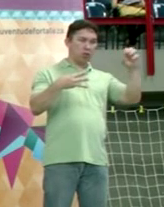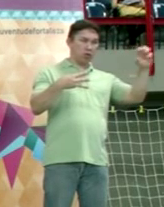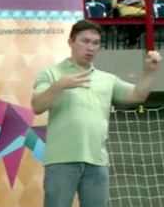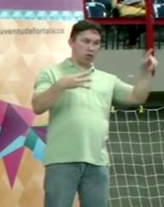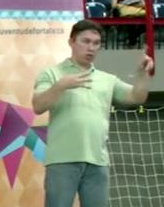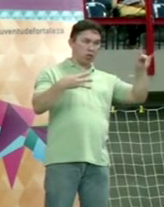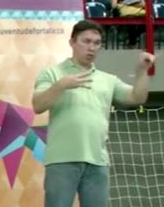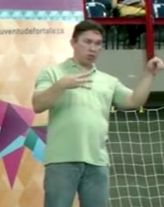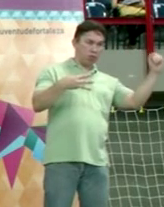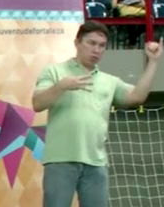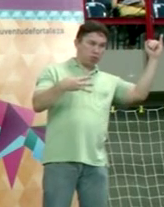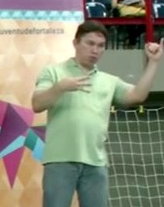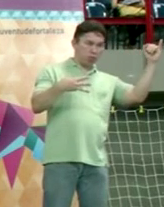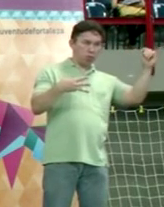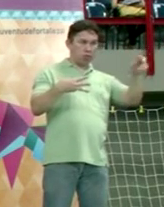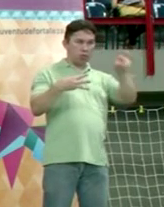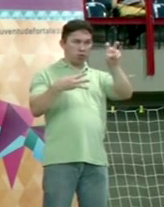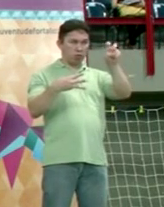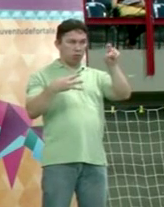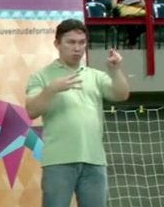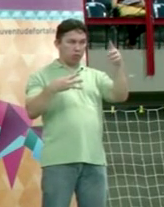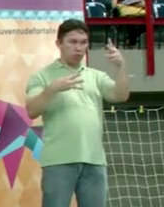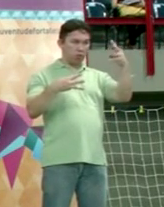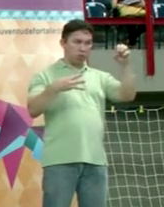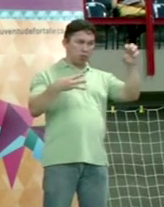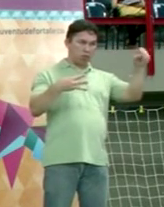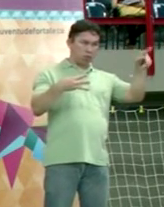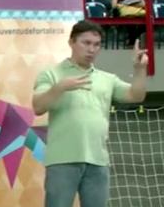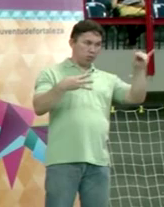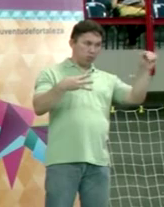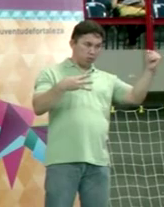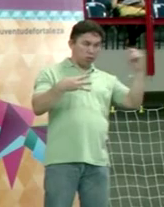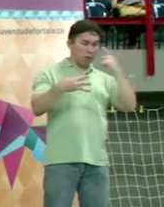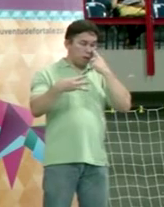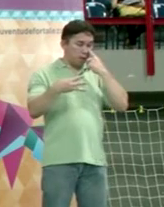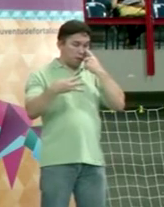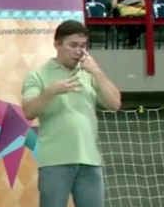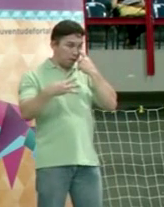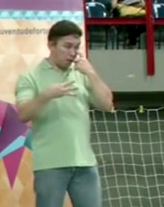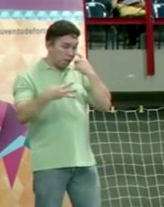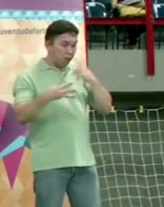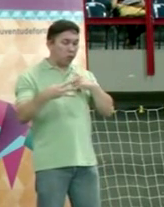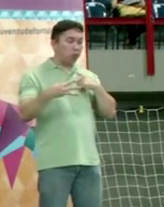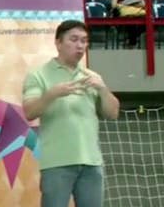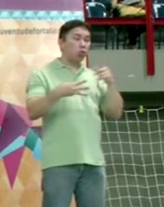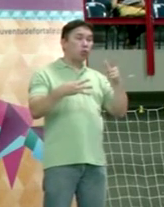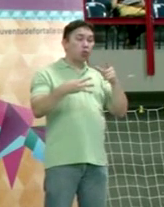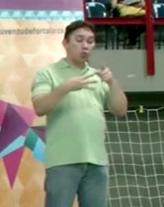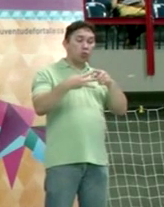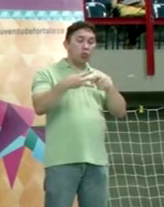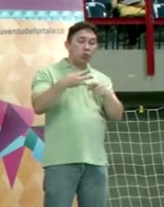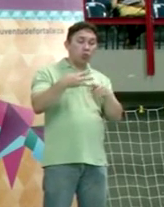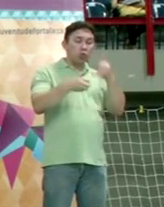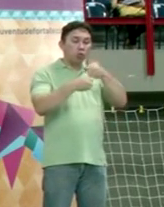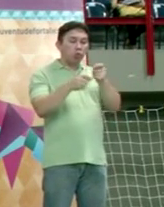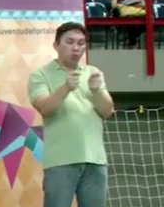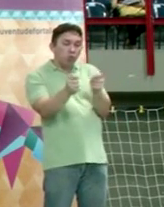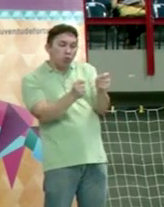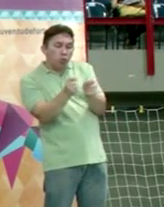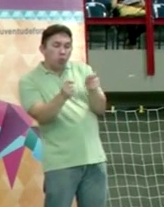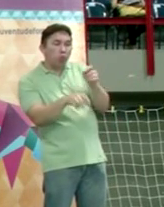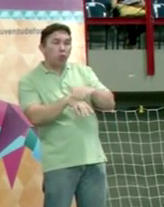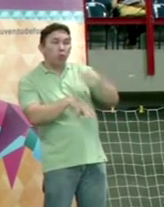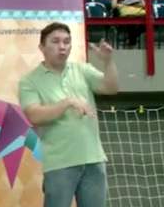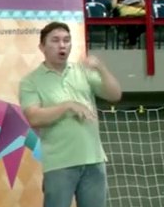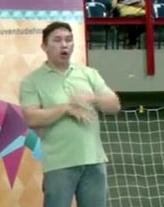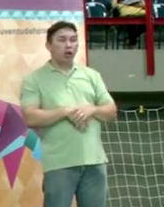ó. 5.400 kJ. O combustível mais econômico, ou seja, o que